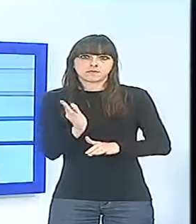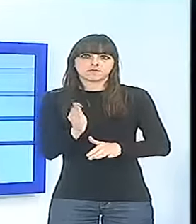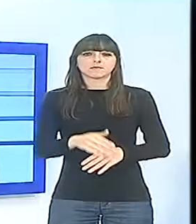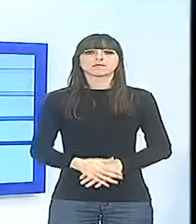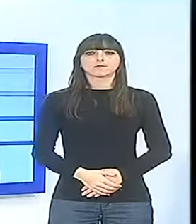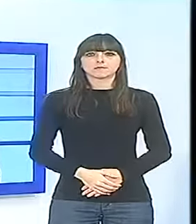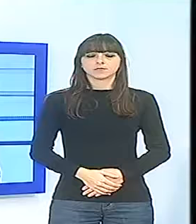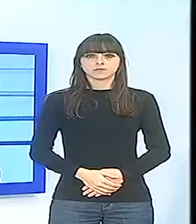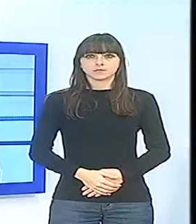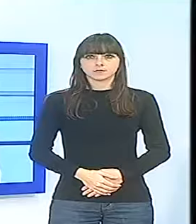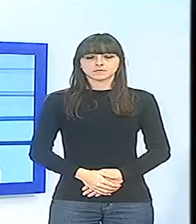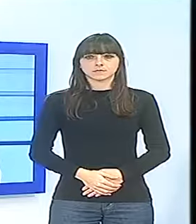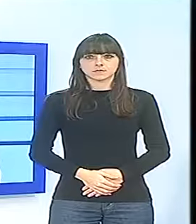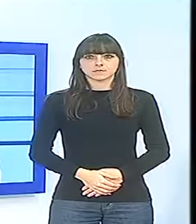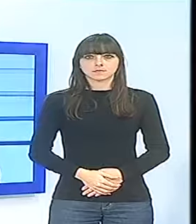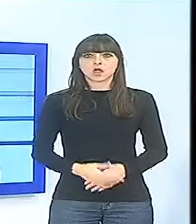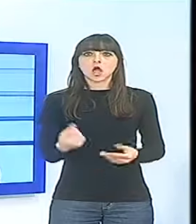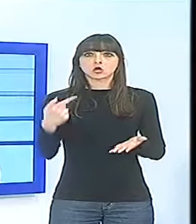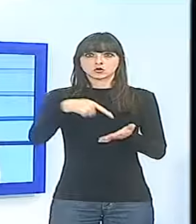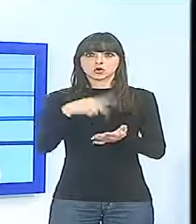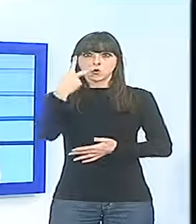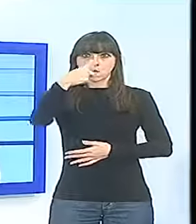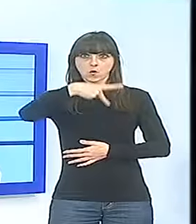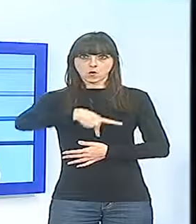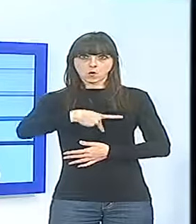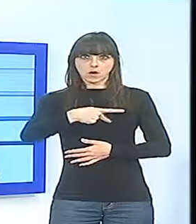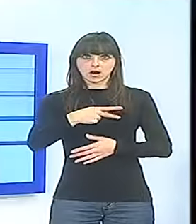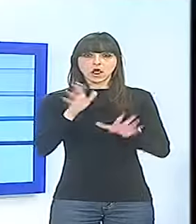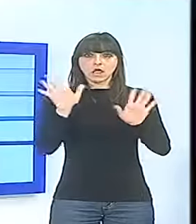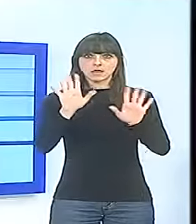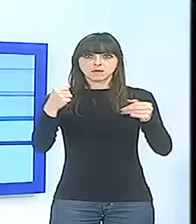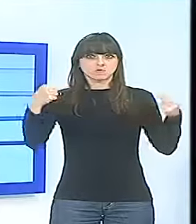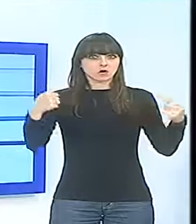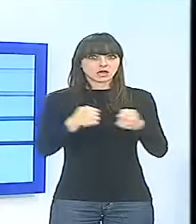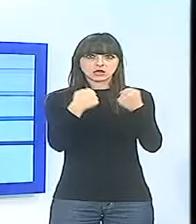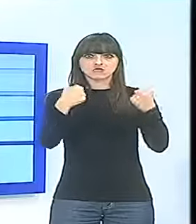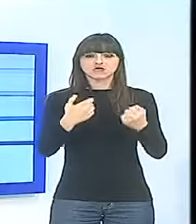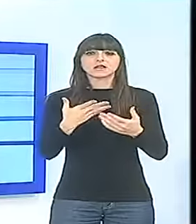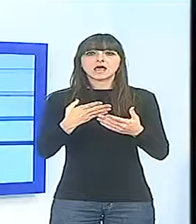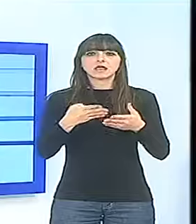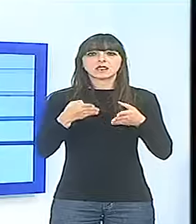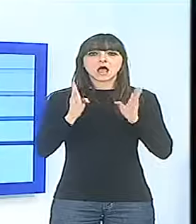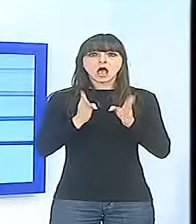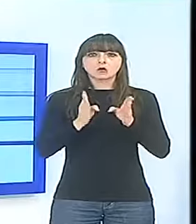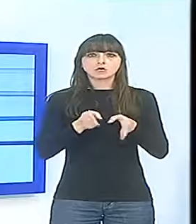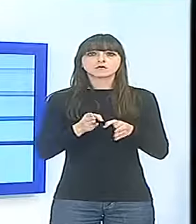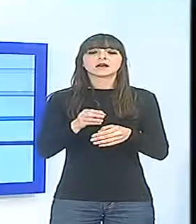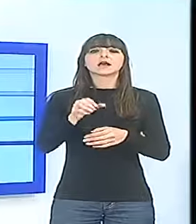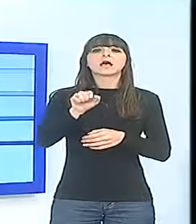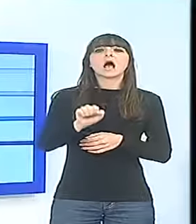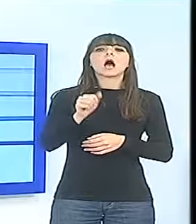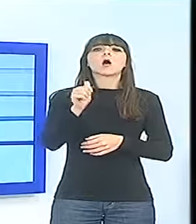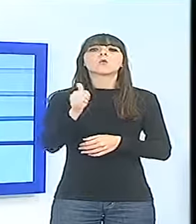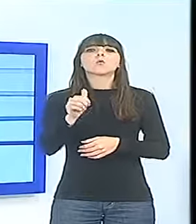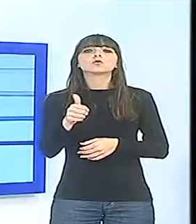dell'ordine. Torniamo a Lucca, andiamo a vedere le immagini di un incidente che si è verificato allo svincolo di Lucca Ovest